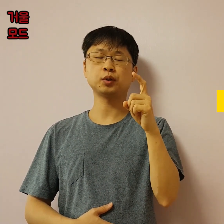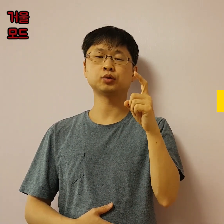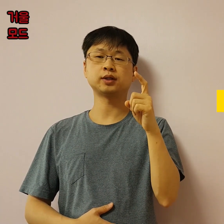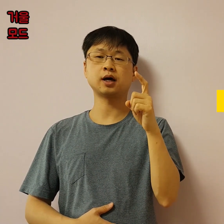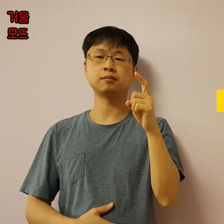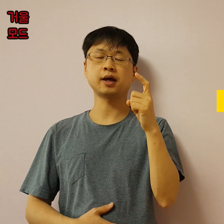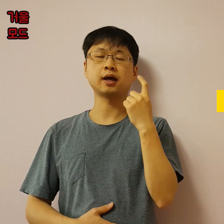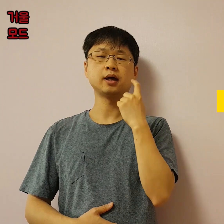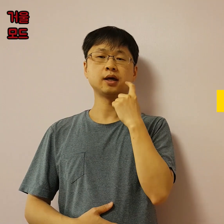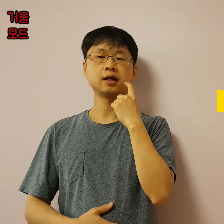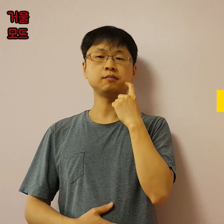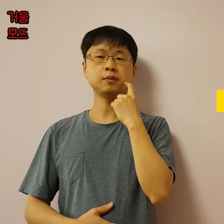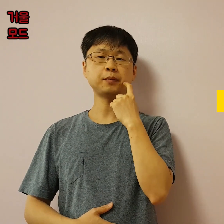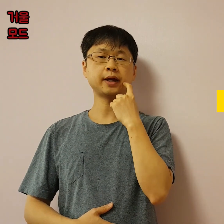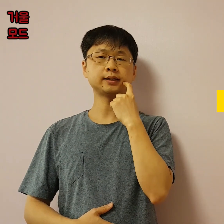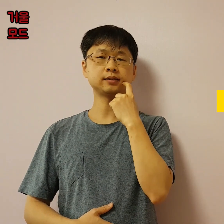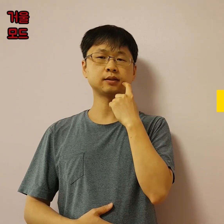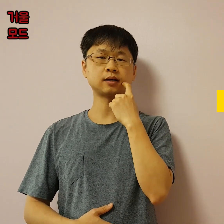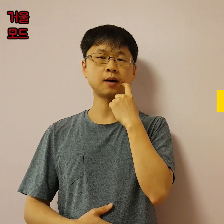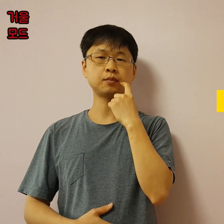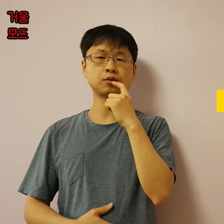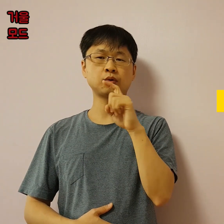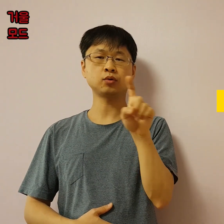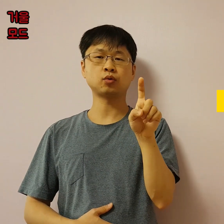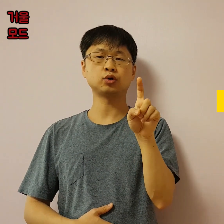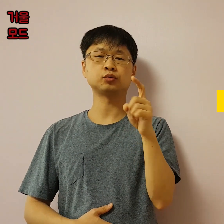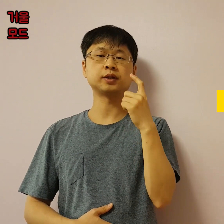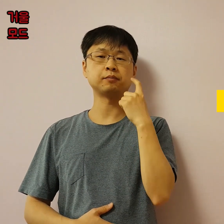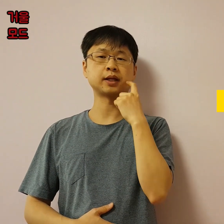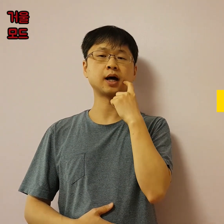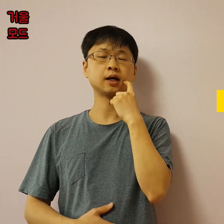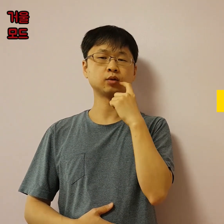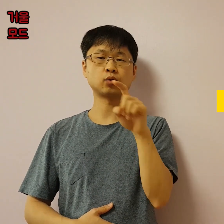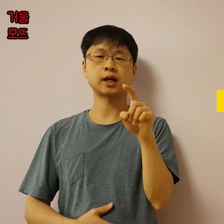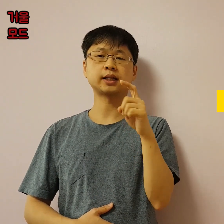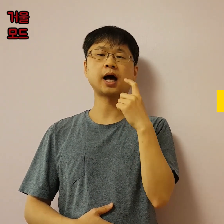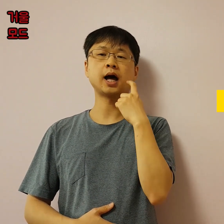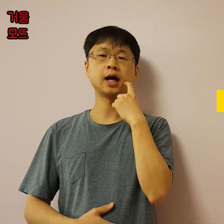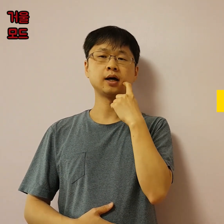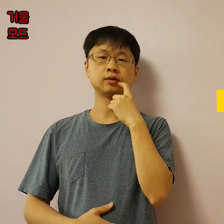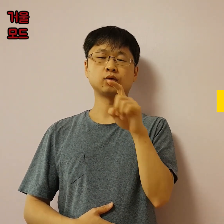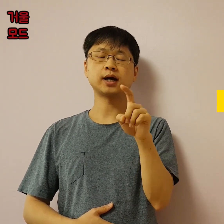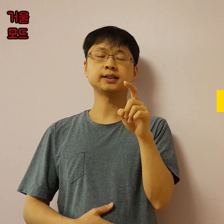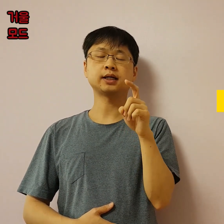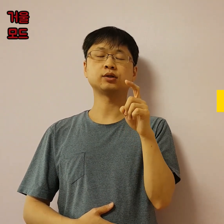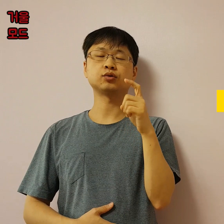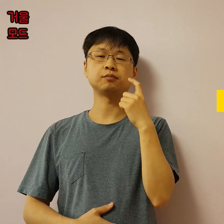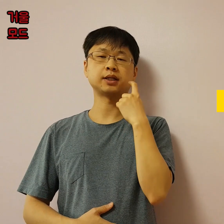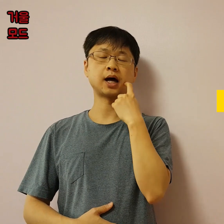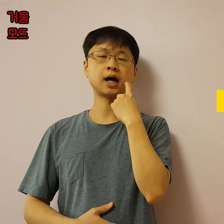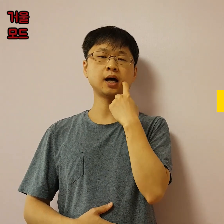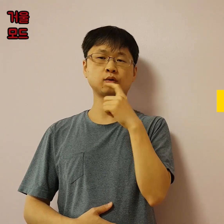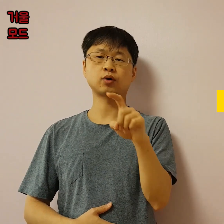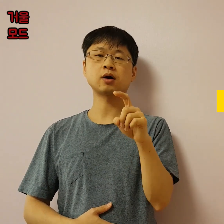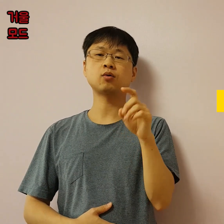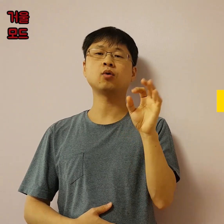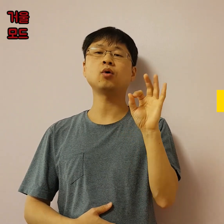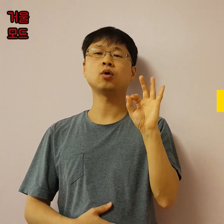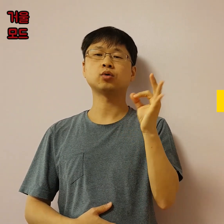굽혀준 다음에 입 옆에 스쳐서 앞으로 돌려주면 됩니다. 노랗다, 노란색이라는 수어입니다. 노랗고